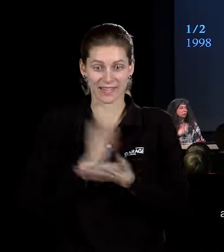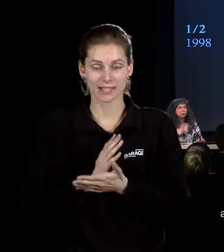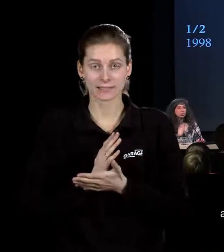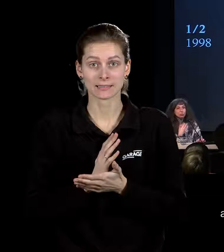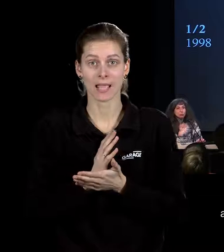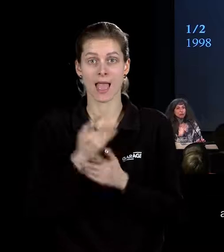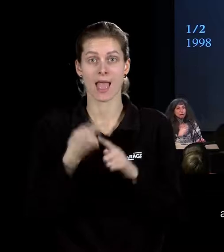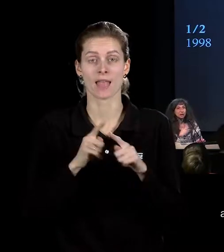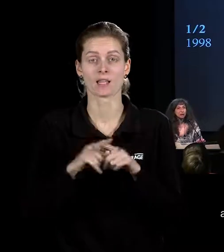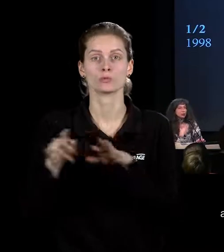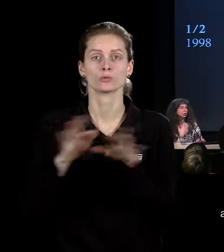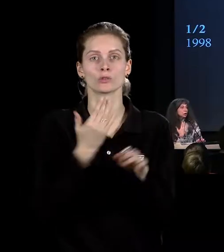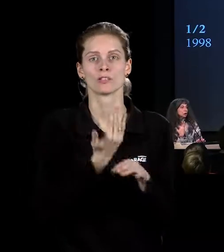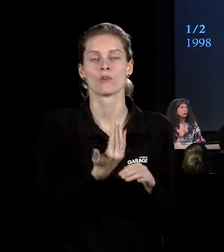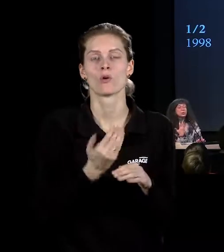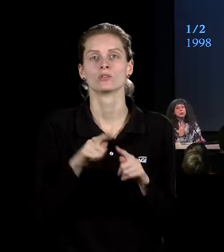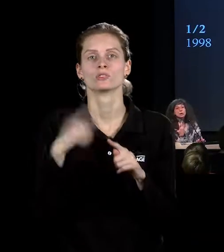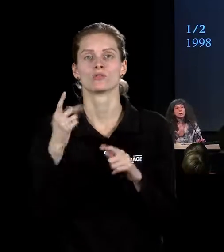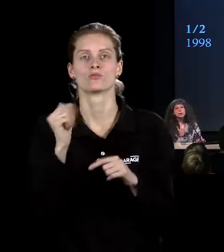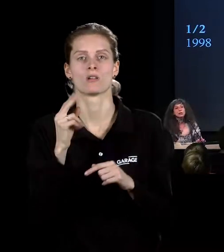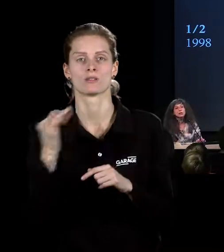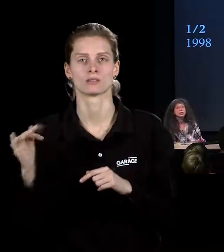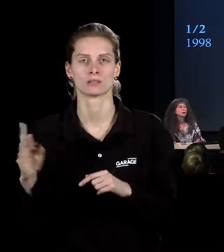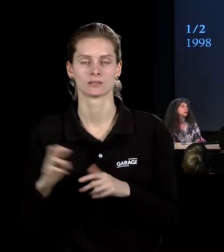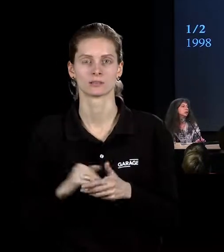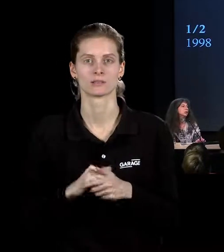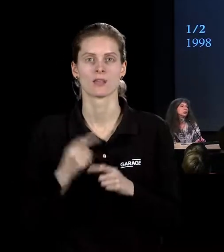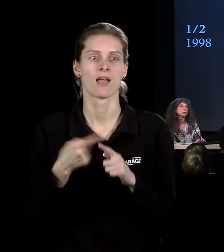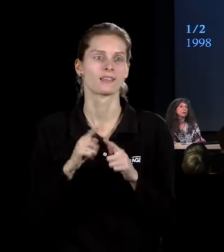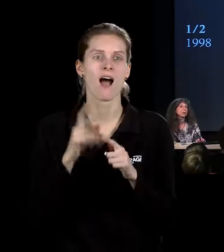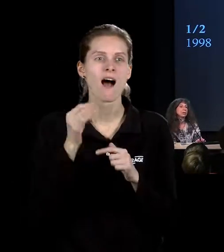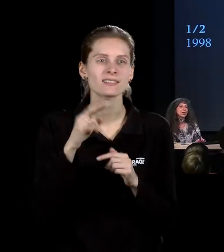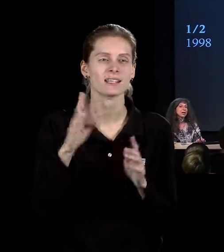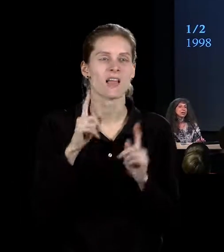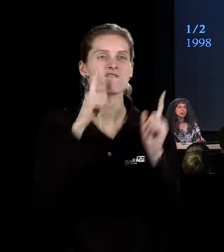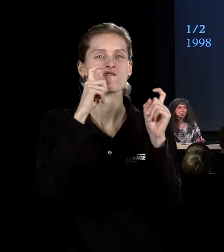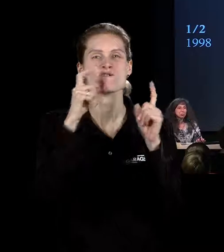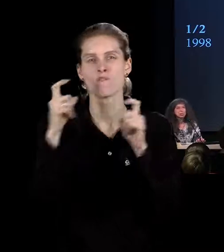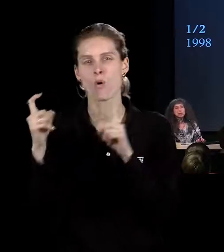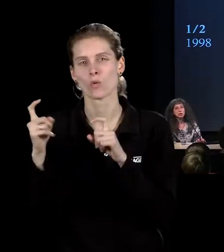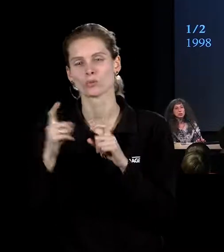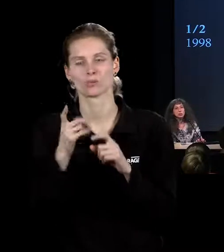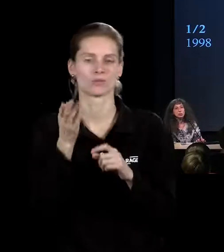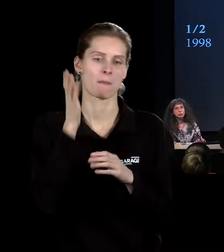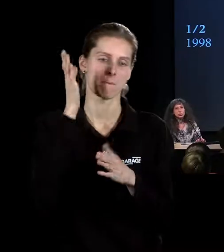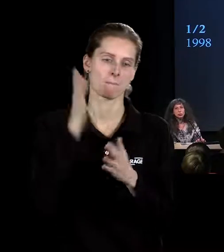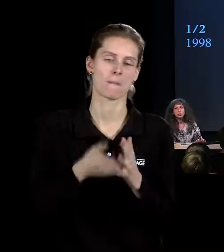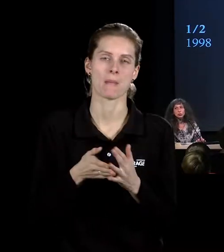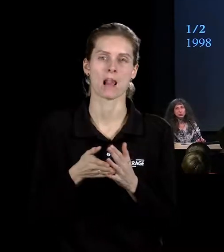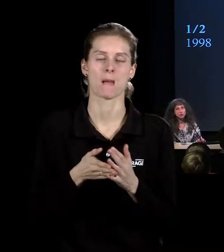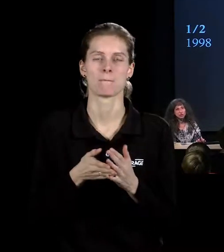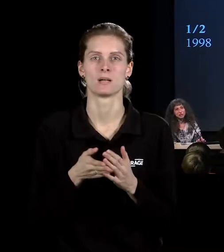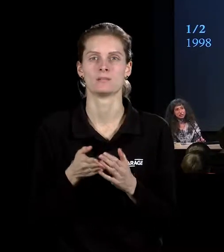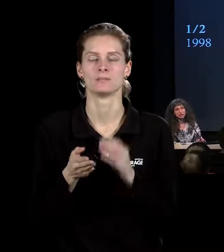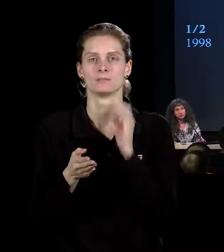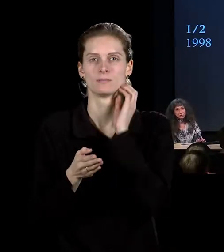сюжетом его следующего серии акций, вот такая, тоже не акция, это фотосессия, одна, вторая. Одна половина, потому что